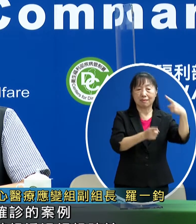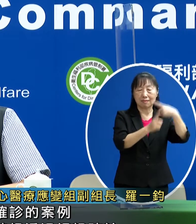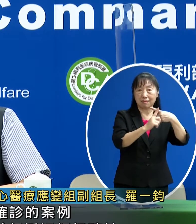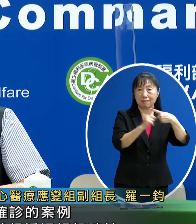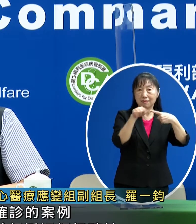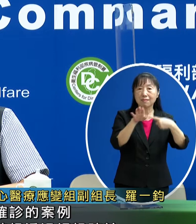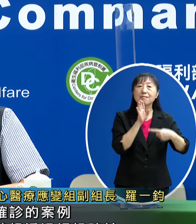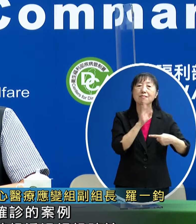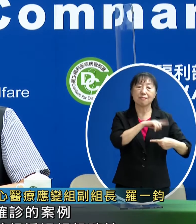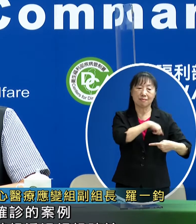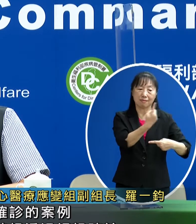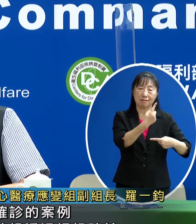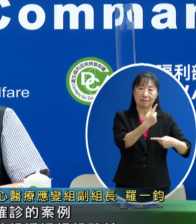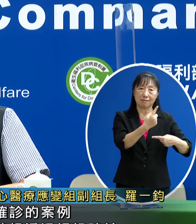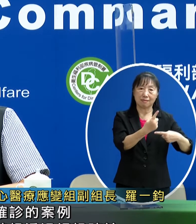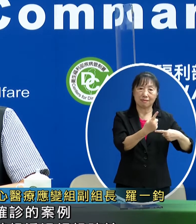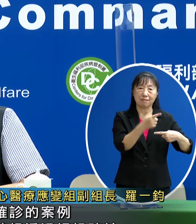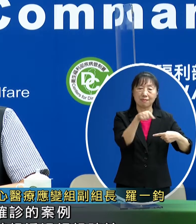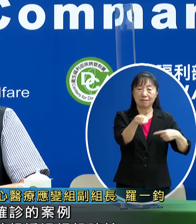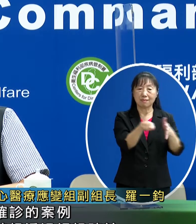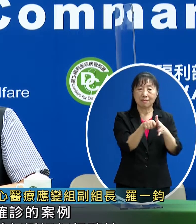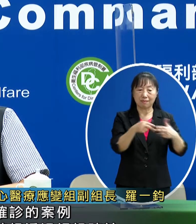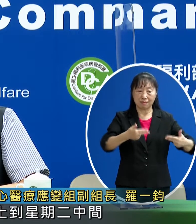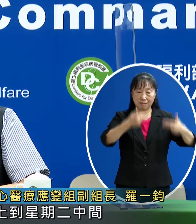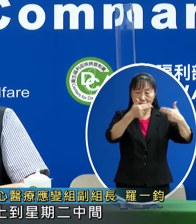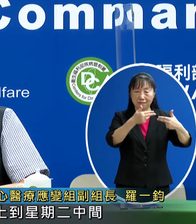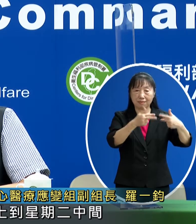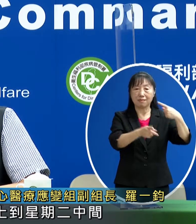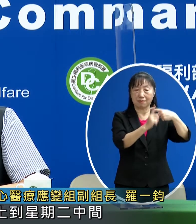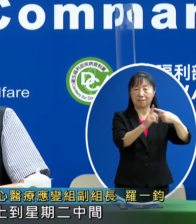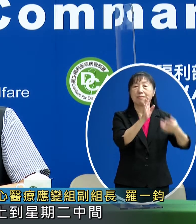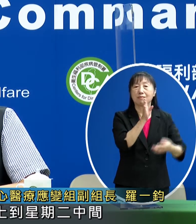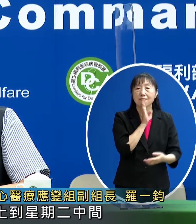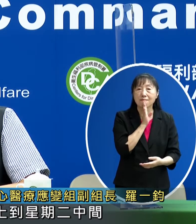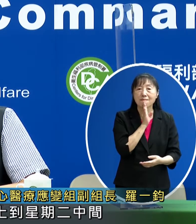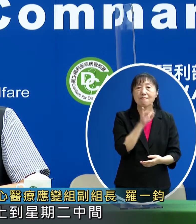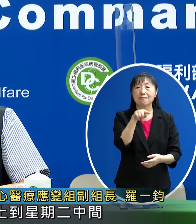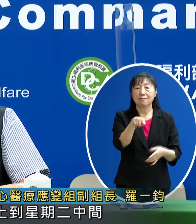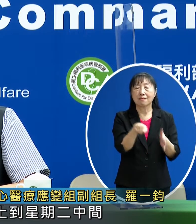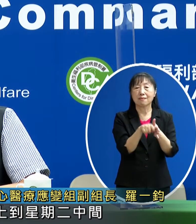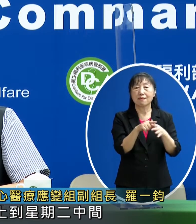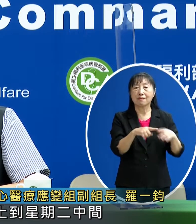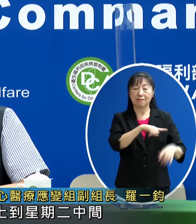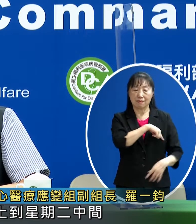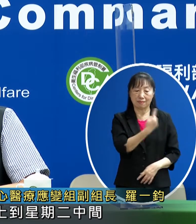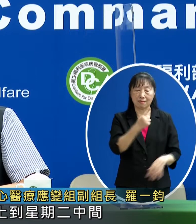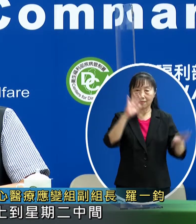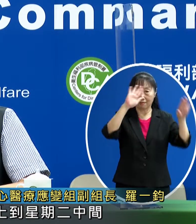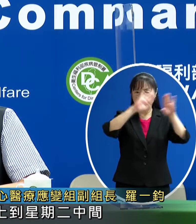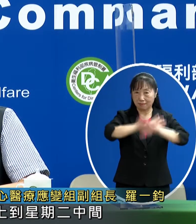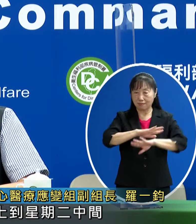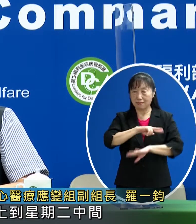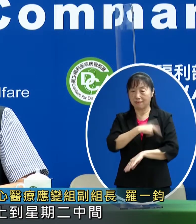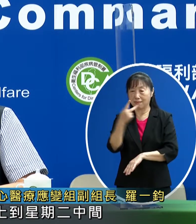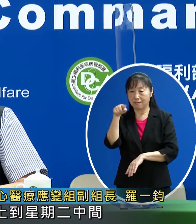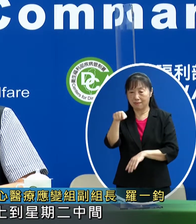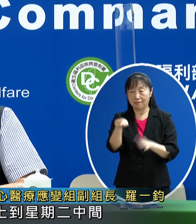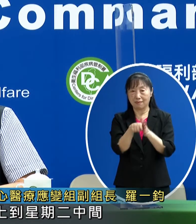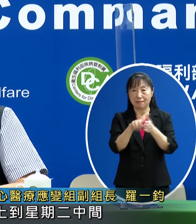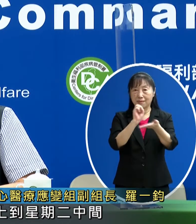星期一的时候透过视讯确诊，然后在星期一的晚上到星期二中间进行这个上传资料。